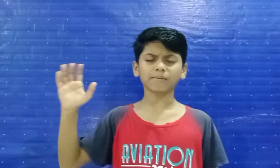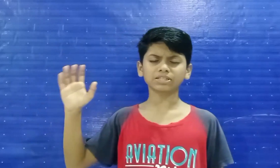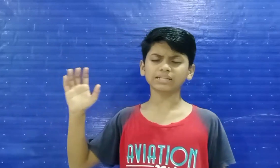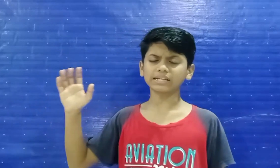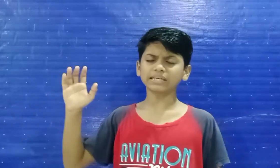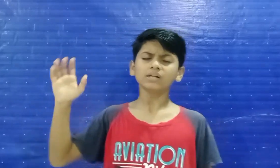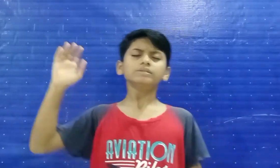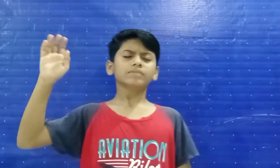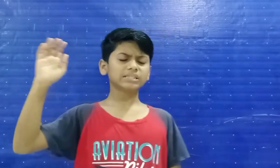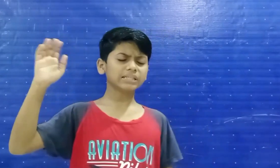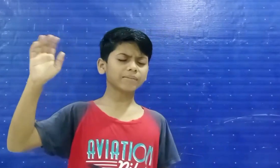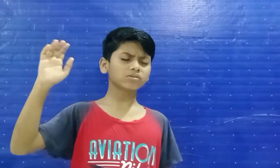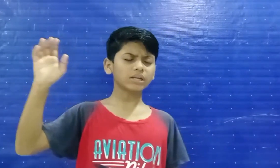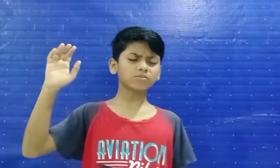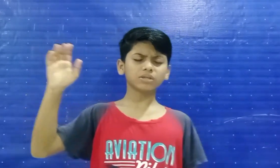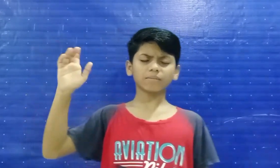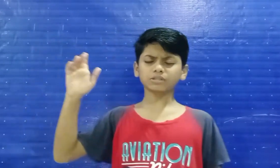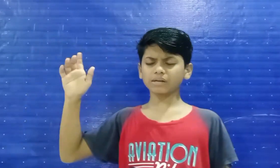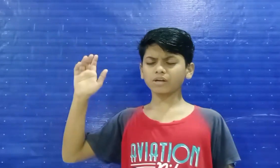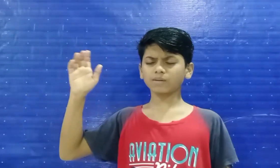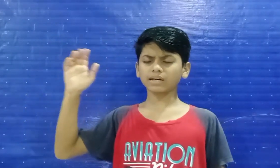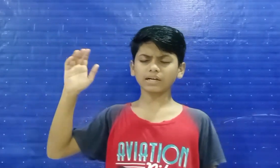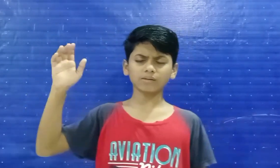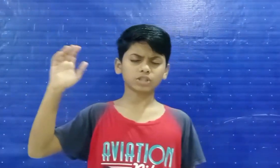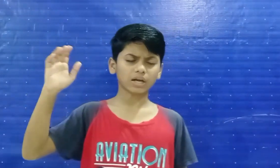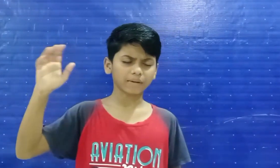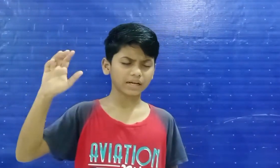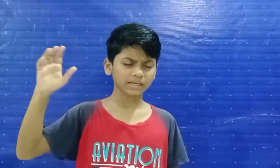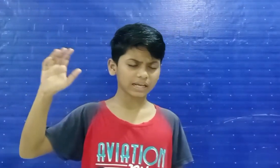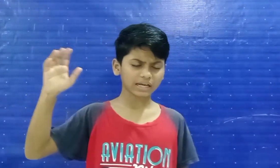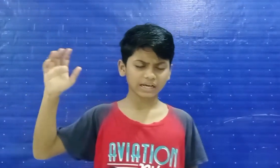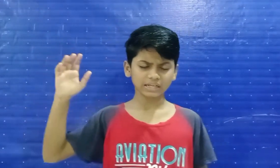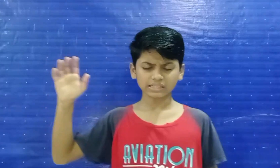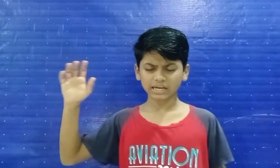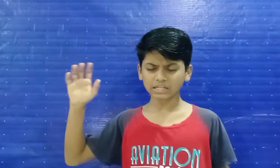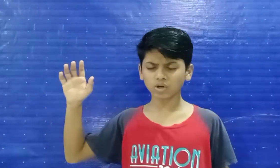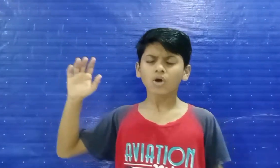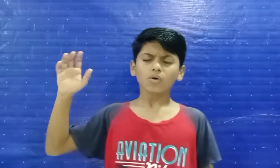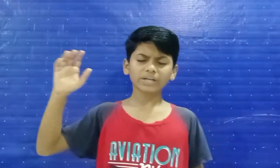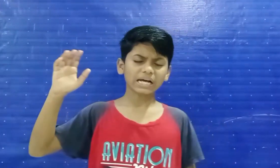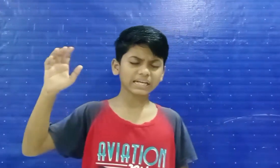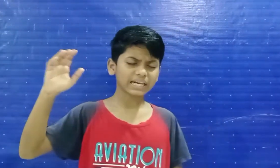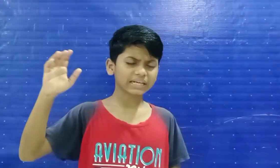ಪಂಡಲ ಬಂಡಲ ಬಜಂದ್ರೆ ಲಿಕ ಬಜಂದ್ರೆ ಬಂದ್ರೆ ಬುಜಿರೆ ಪುಷ್ಕರ ಬಟಕ ಬಗ್ರಾಟಿ ಪುಷ್ಕರ ಬರ ಹಂದ್ರೆ ಕರ ಹಂದ್ರೆ ಲಾಸ್ಕೆ